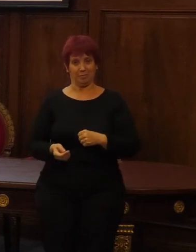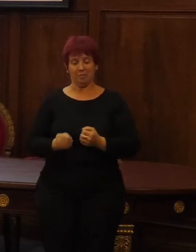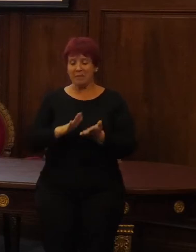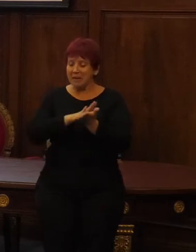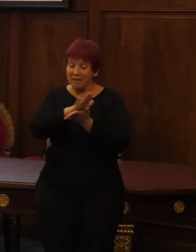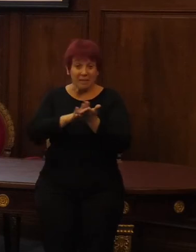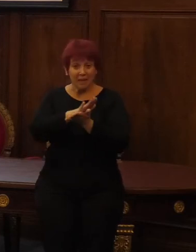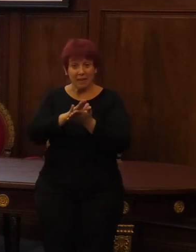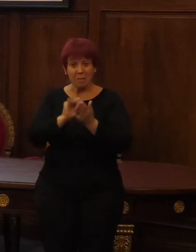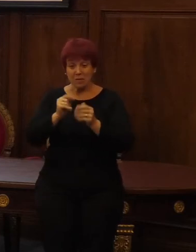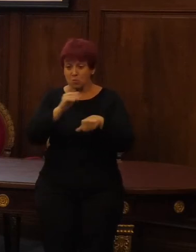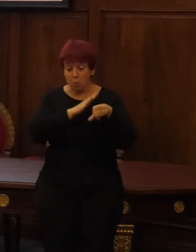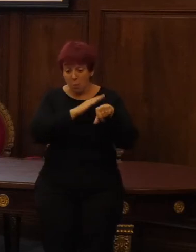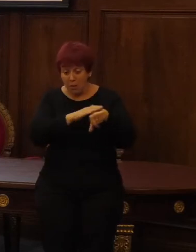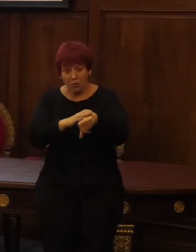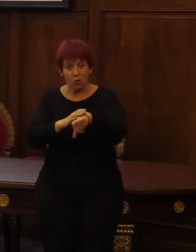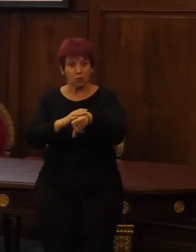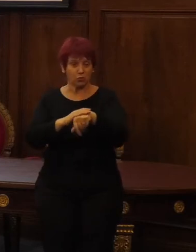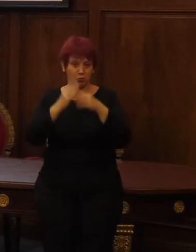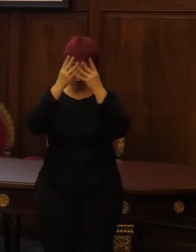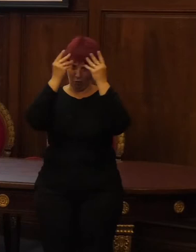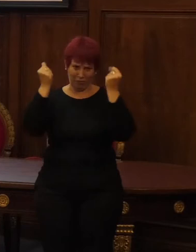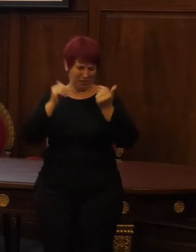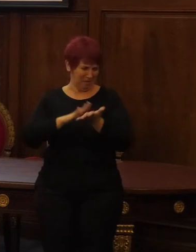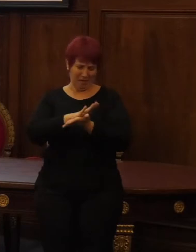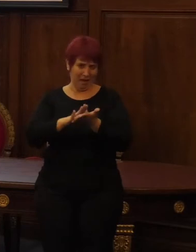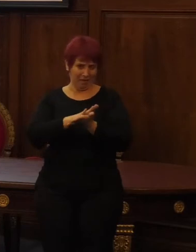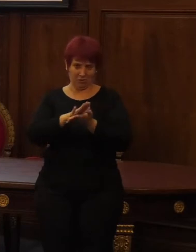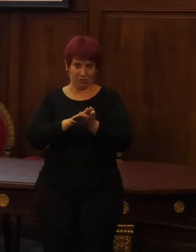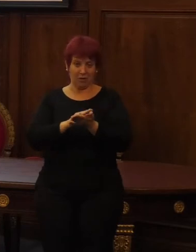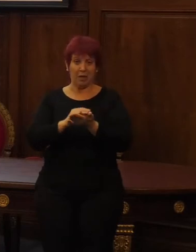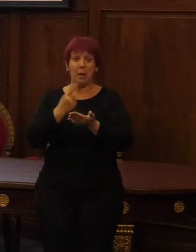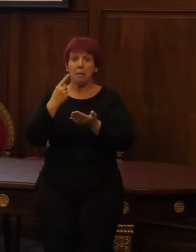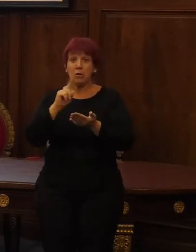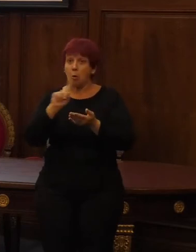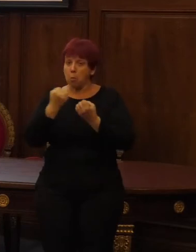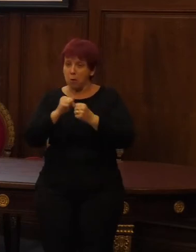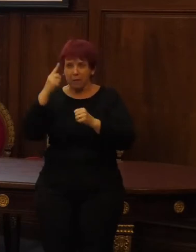Nada de lo que sucede se olvida, aunque no podamos recordarlo.